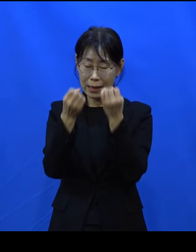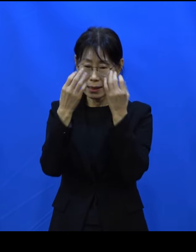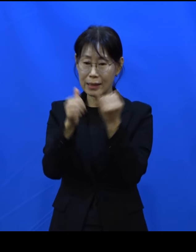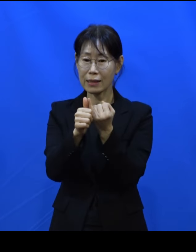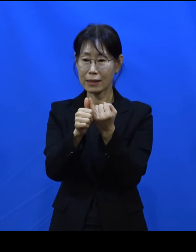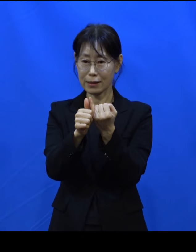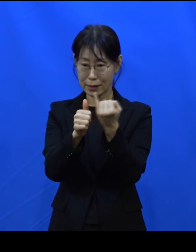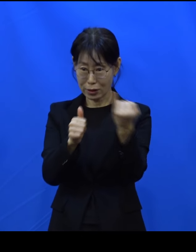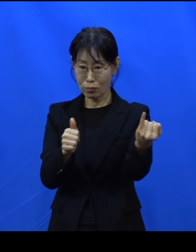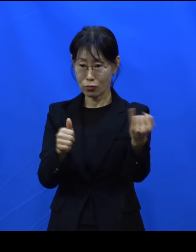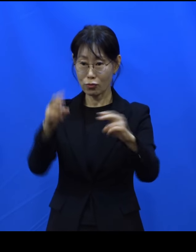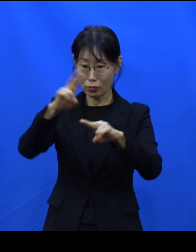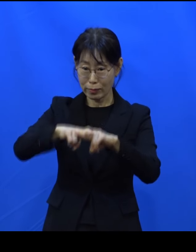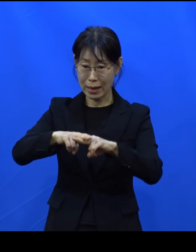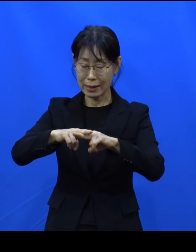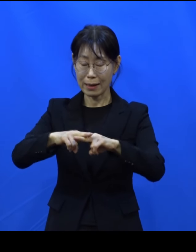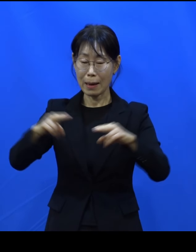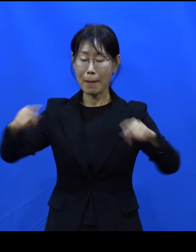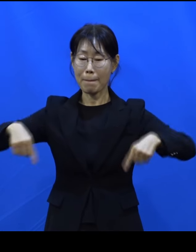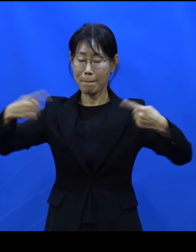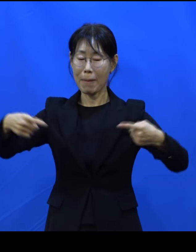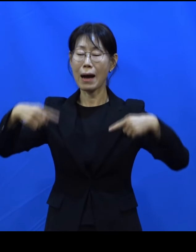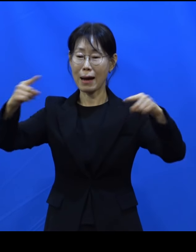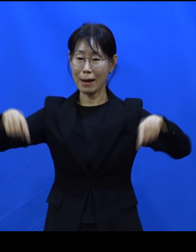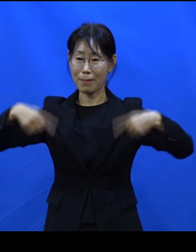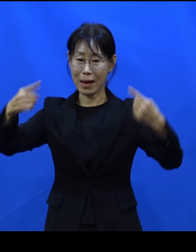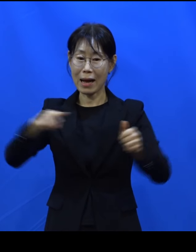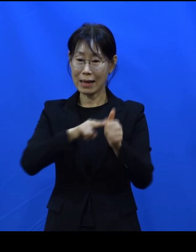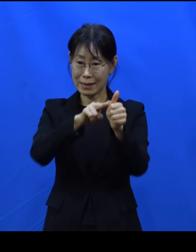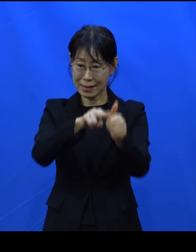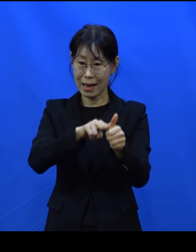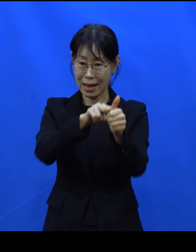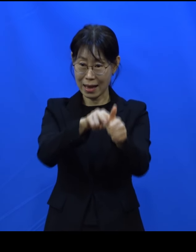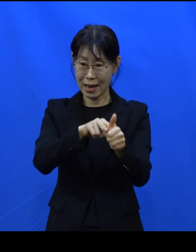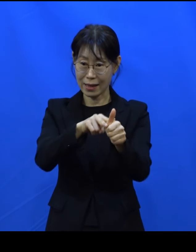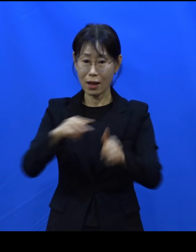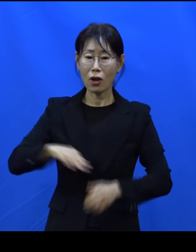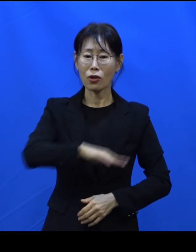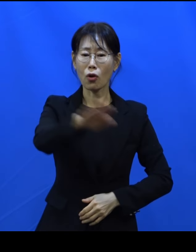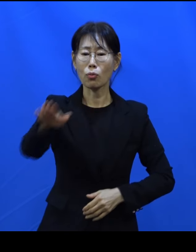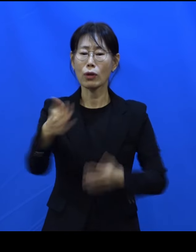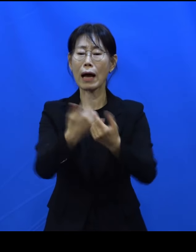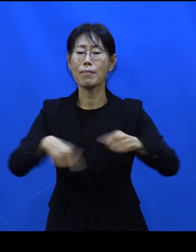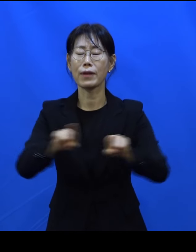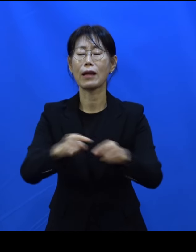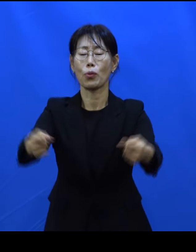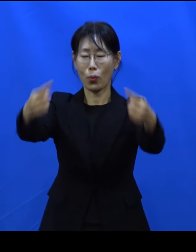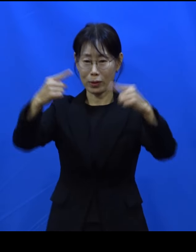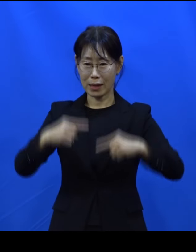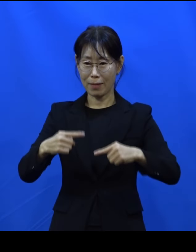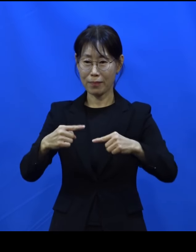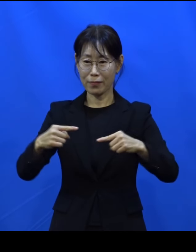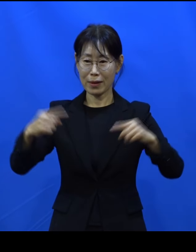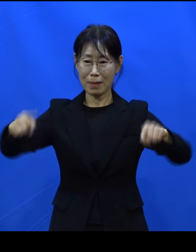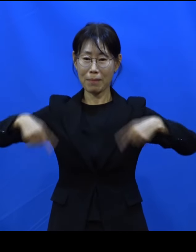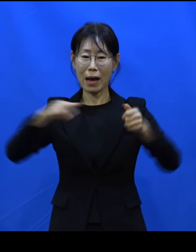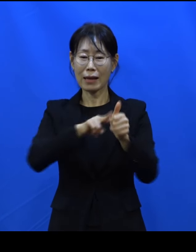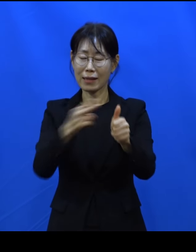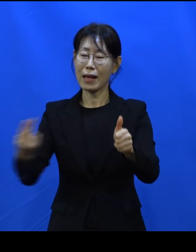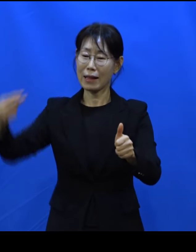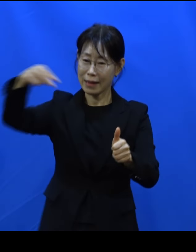있는 이 마차 혼인 행렬에 오늘 우리도 면사포를 쓰고 가고 있다고 이렇게 생각을 해야 돼요. 영광의